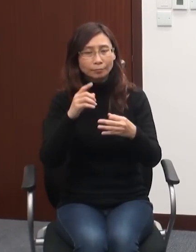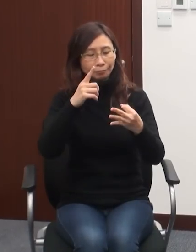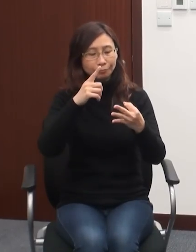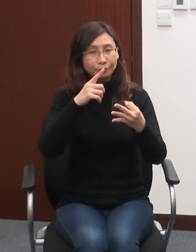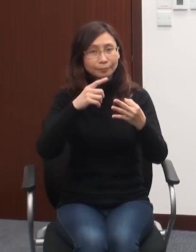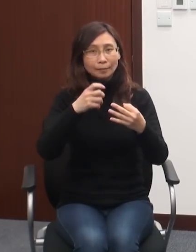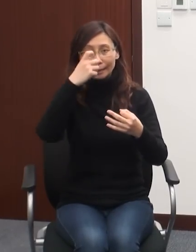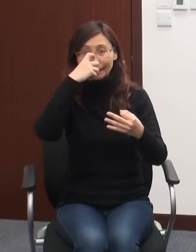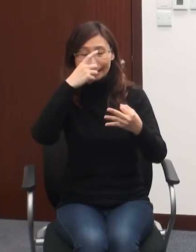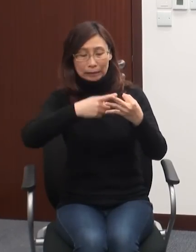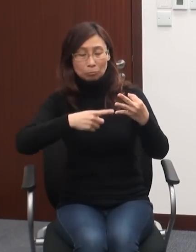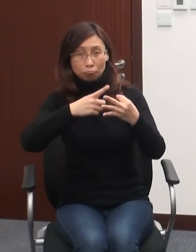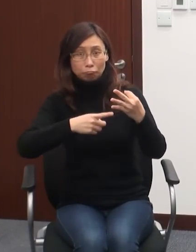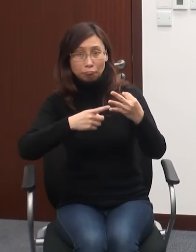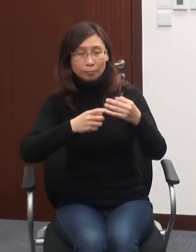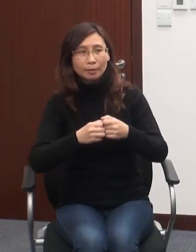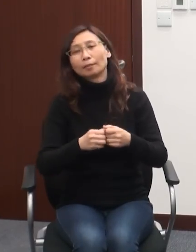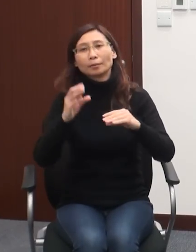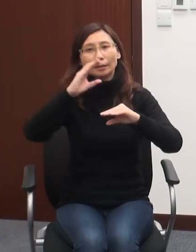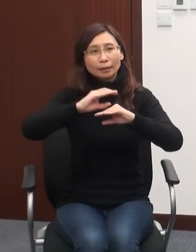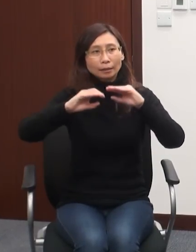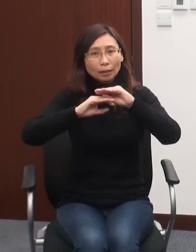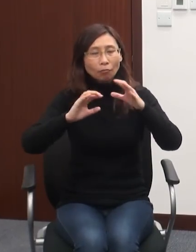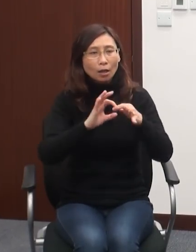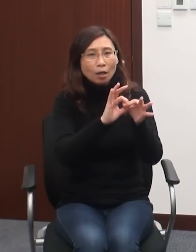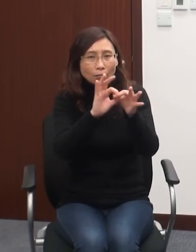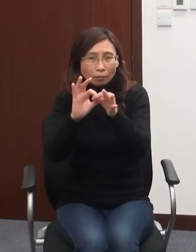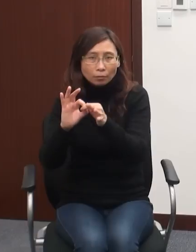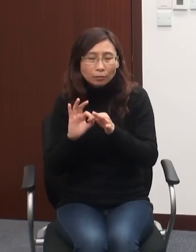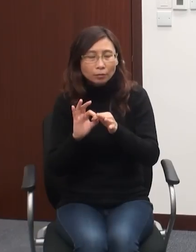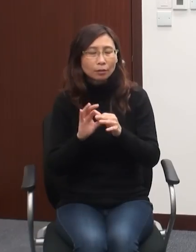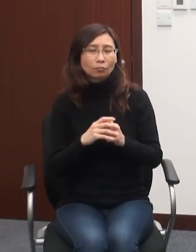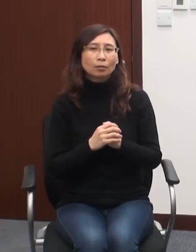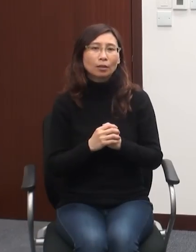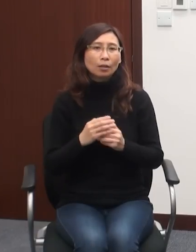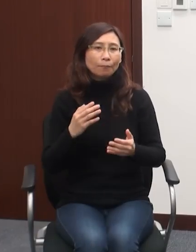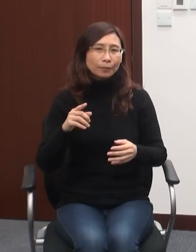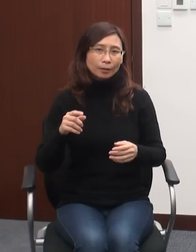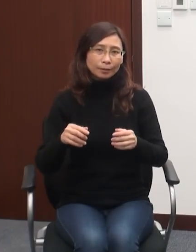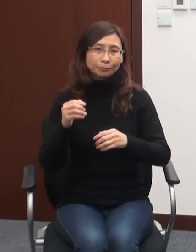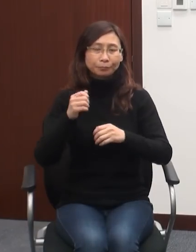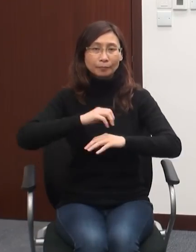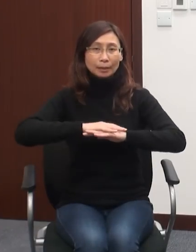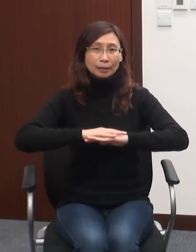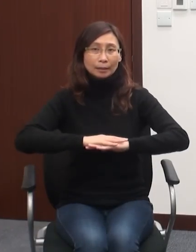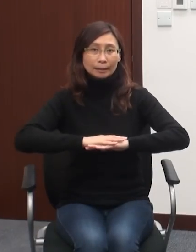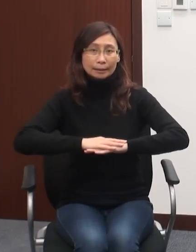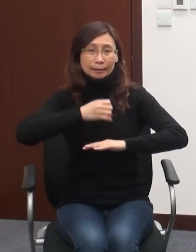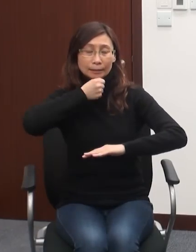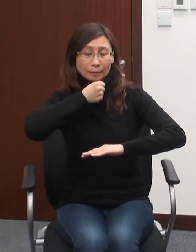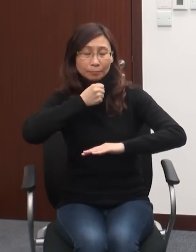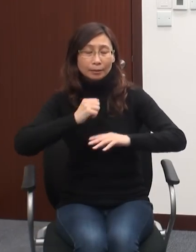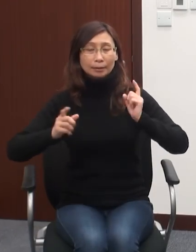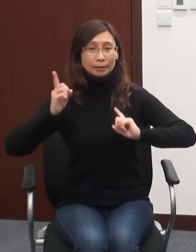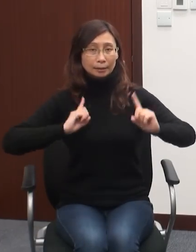啦，即係叫做即係建構啦、連構啦，即係譬如話，究竟依一個新聞自由同政改有咩關